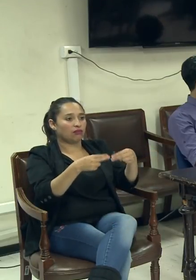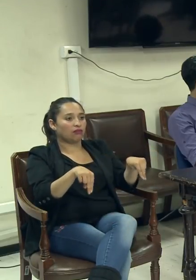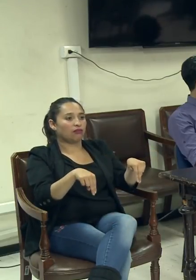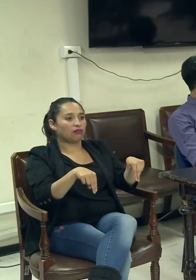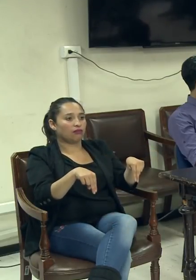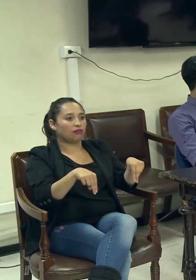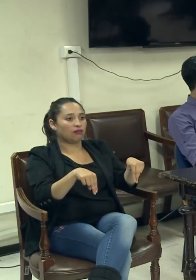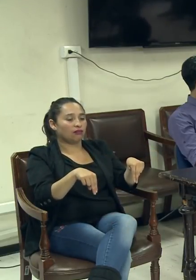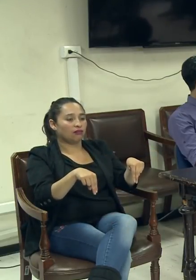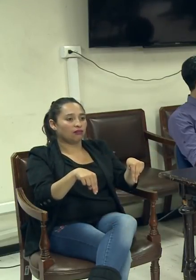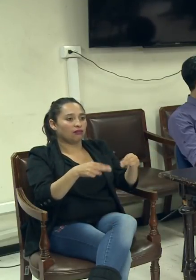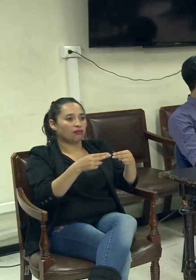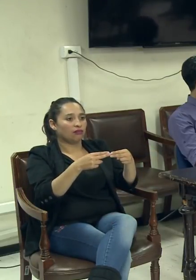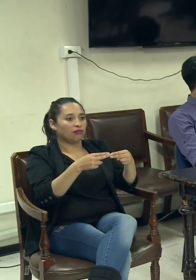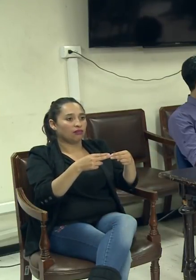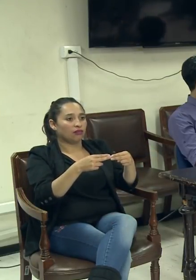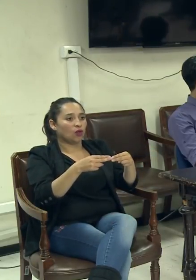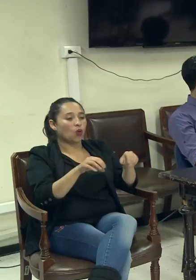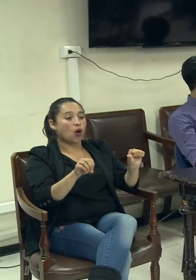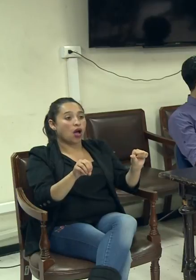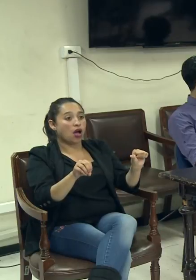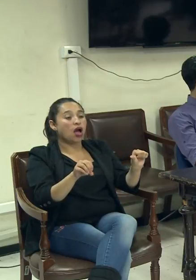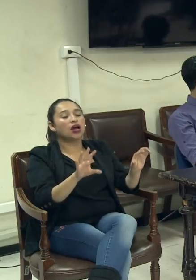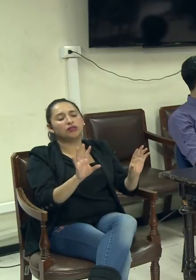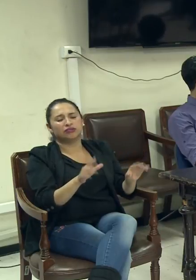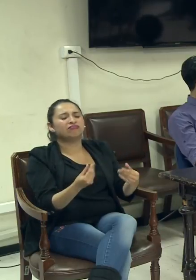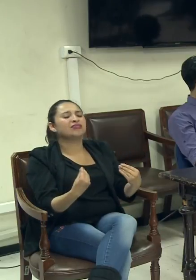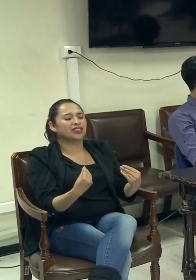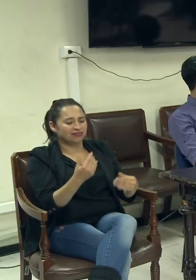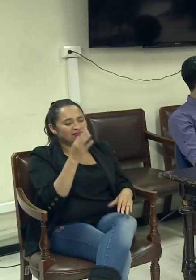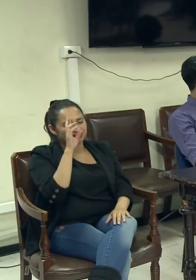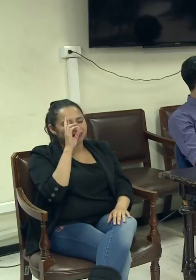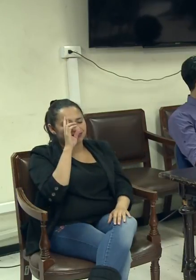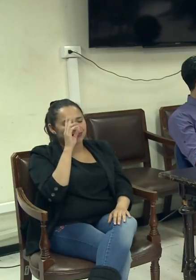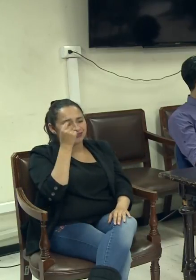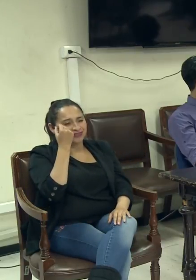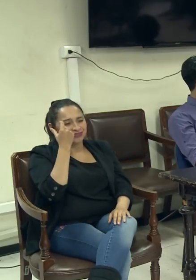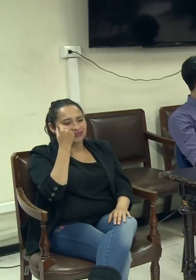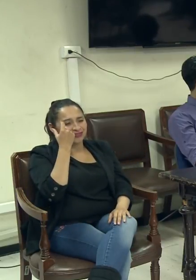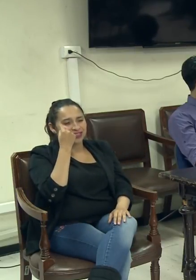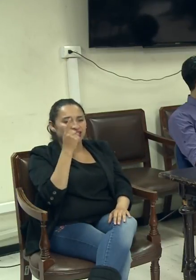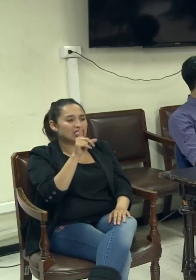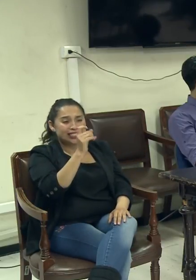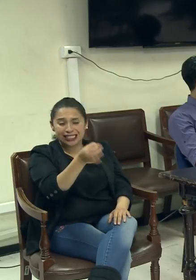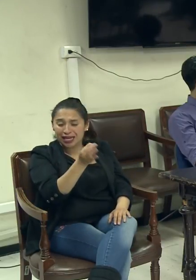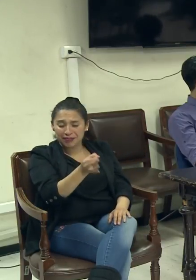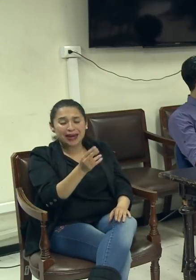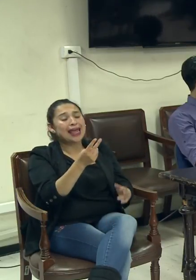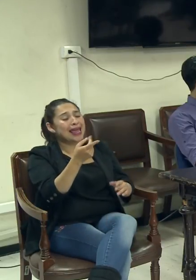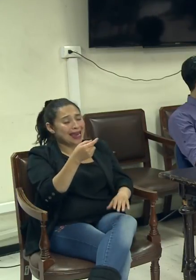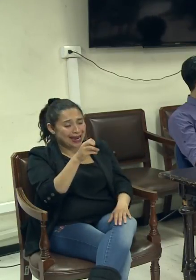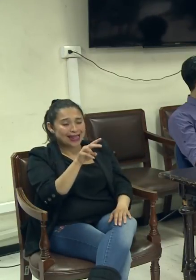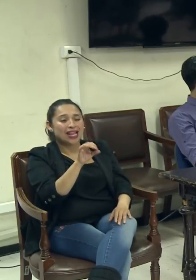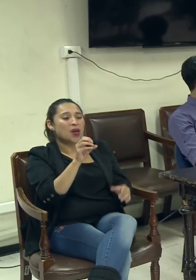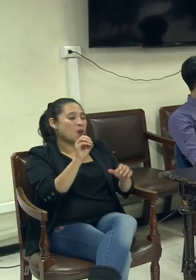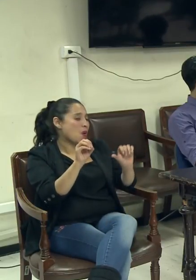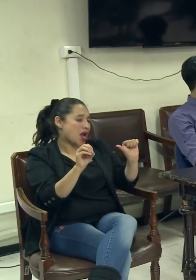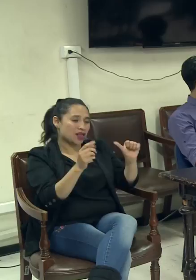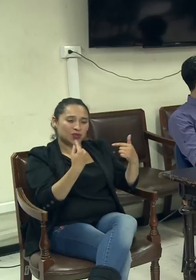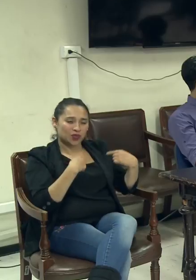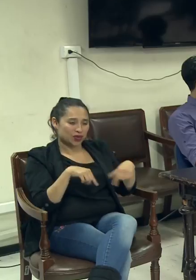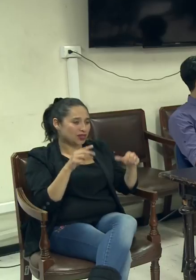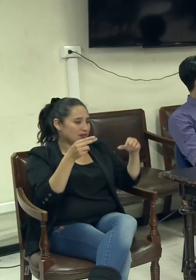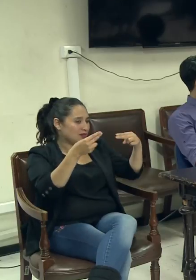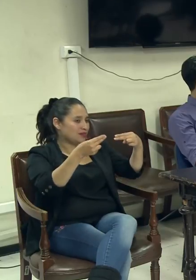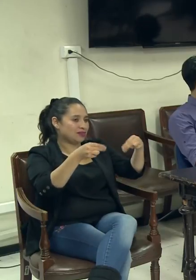Entonces, un día, el juego colectivo era de niños, para niñas y